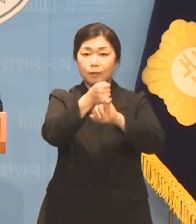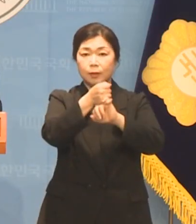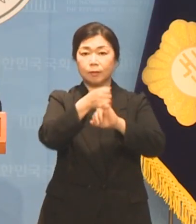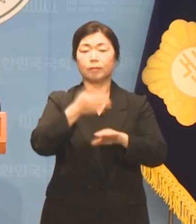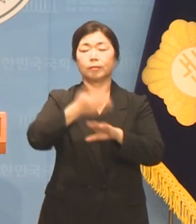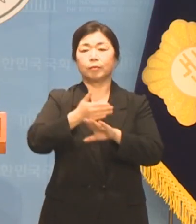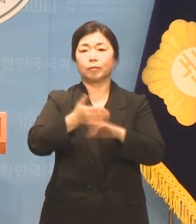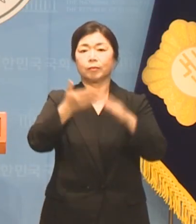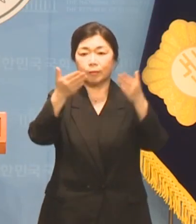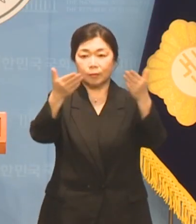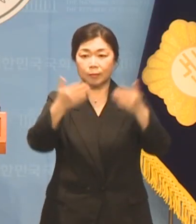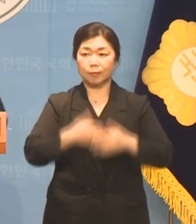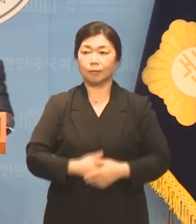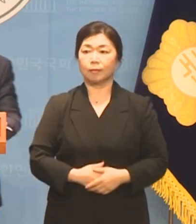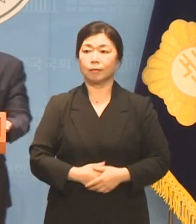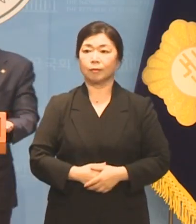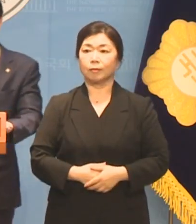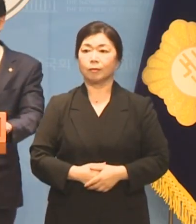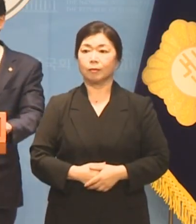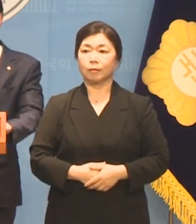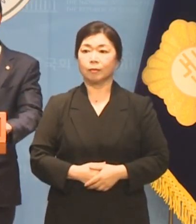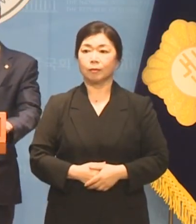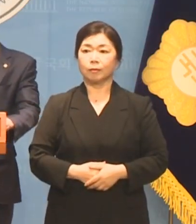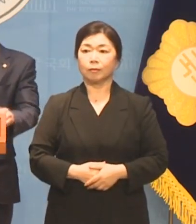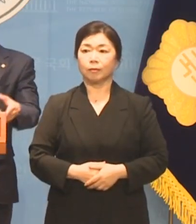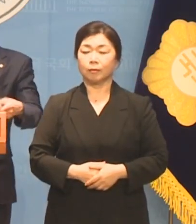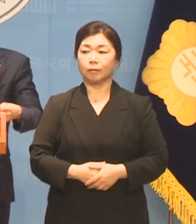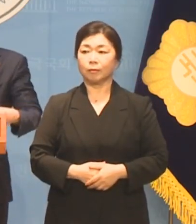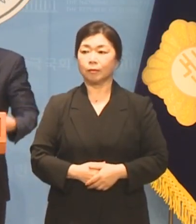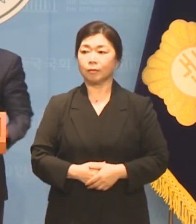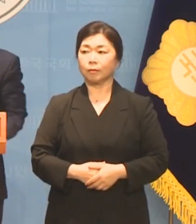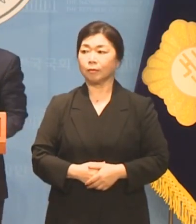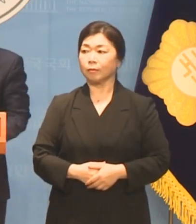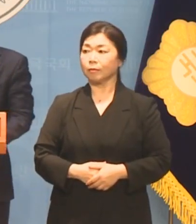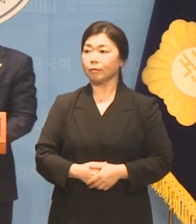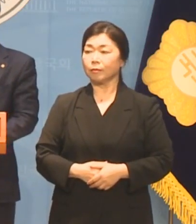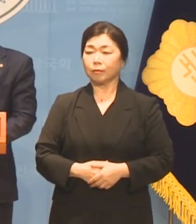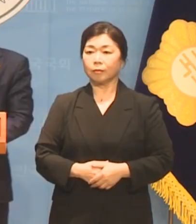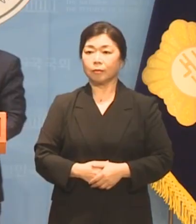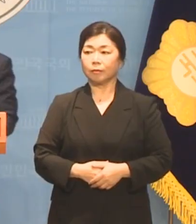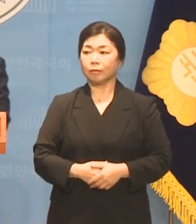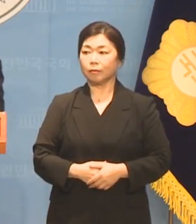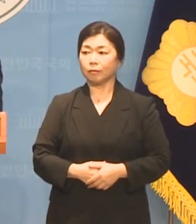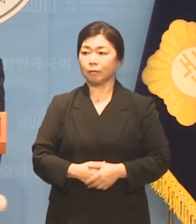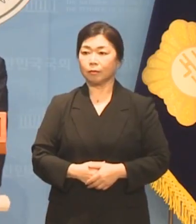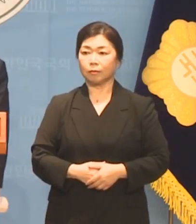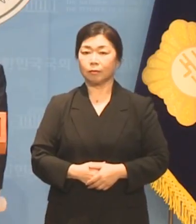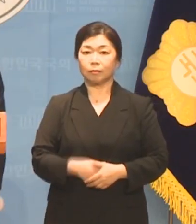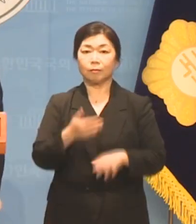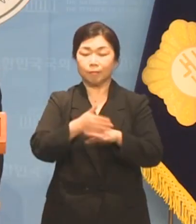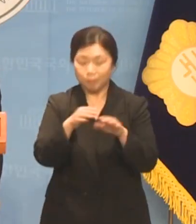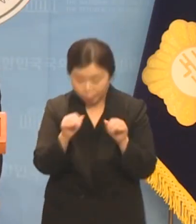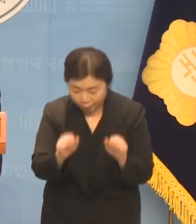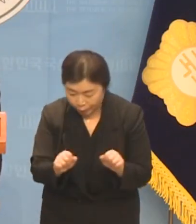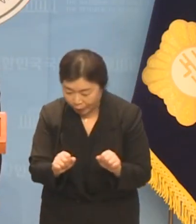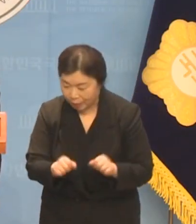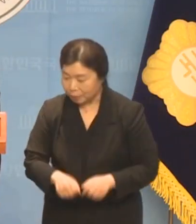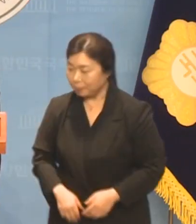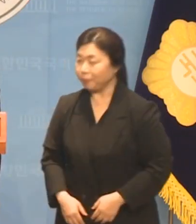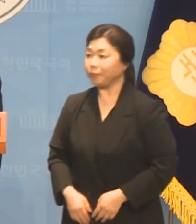다하겠습니다. 감사합니다. 고맙습니다.